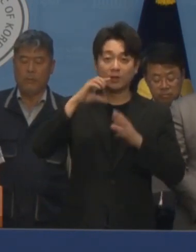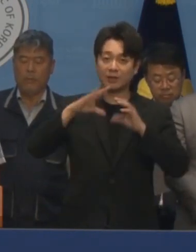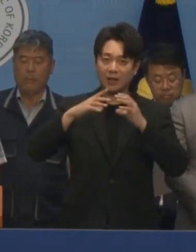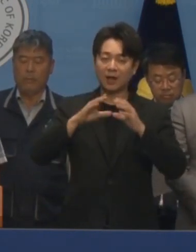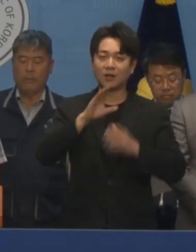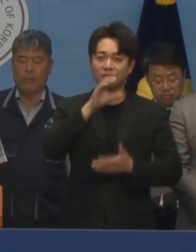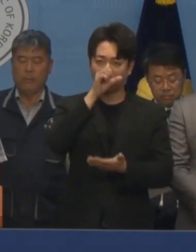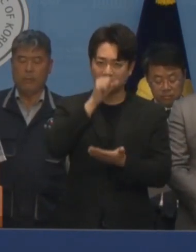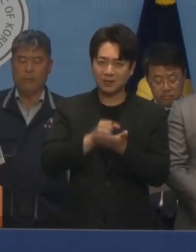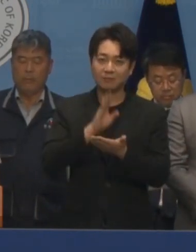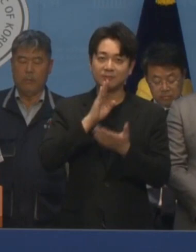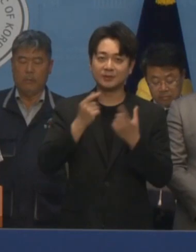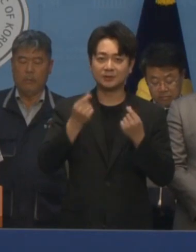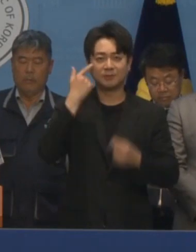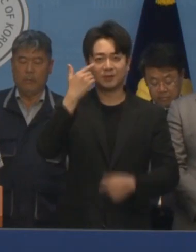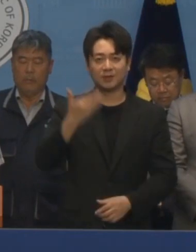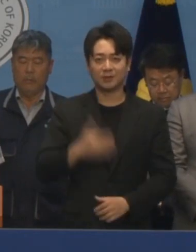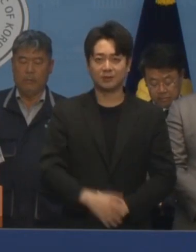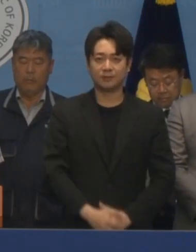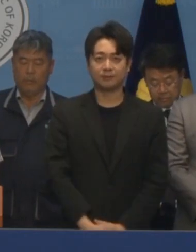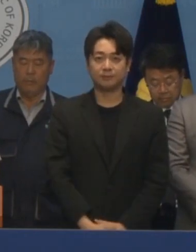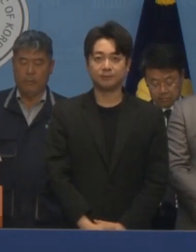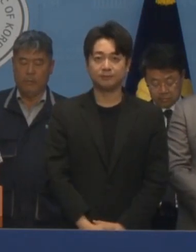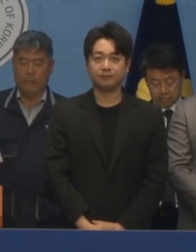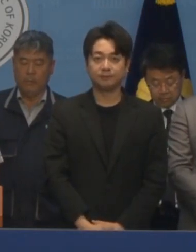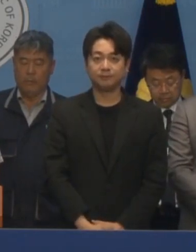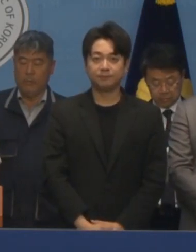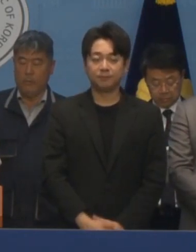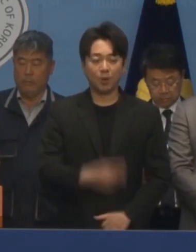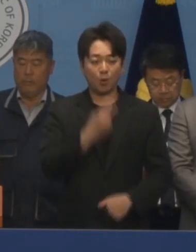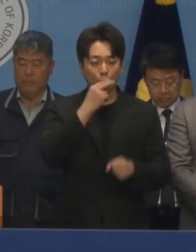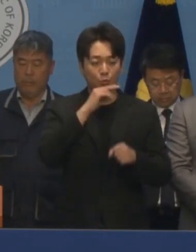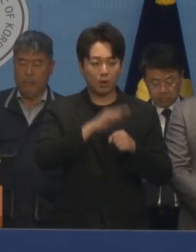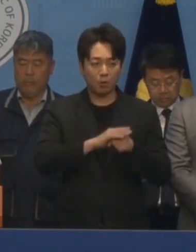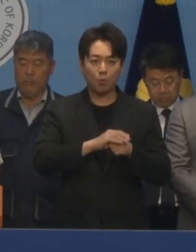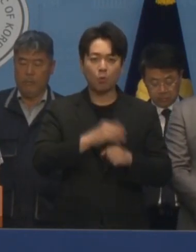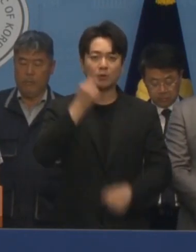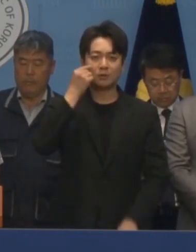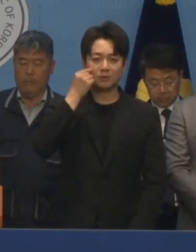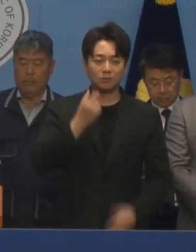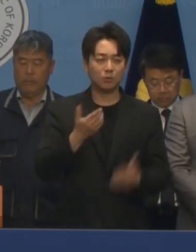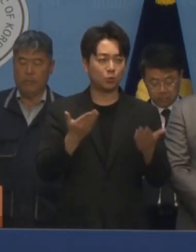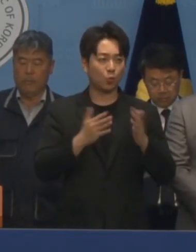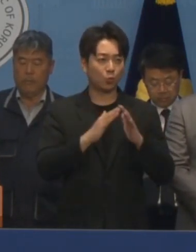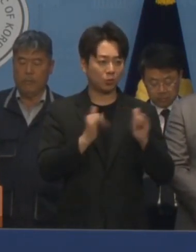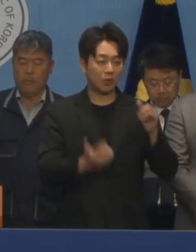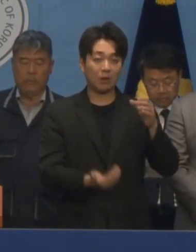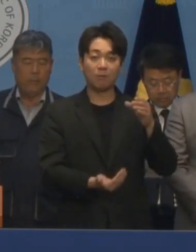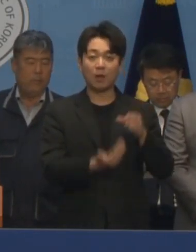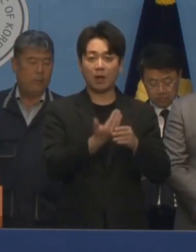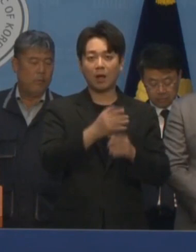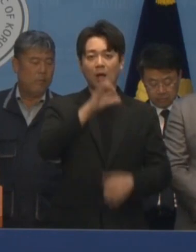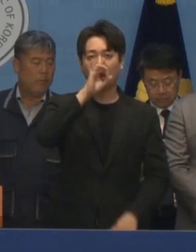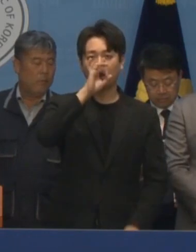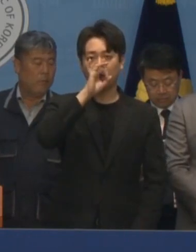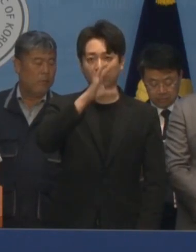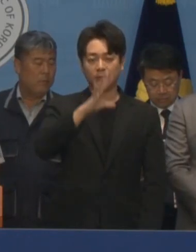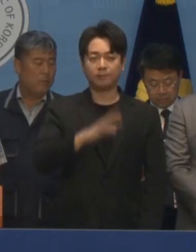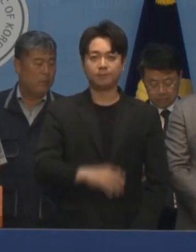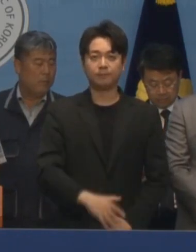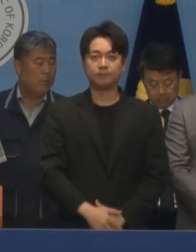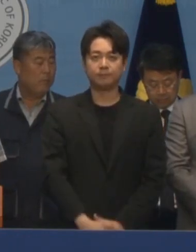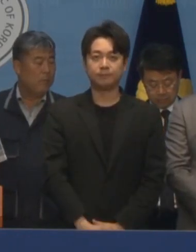나라입니까? 성공한 국가에 억울하고 불쌍한 노동자가 발생하면 절대로 안